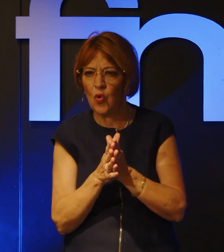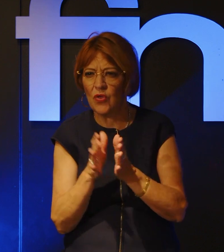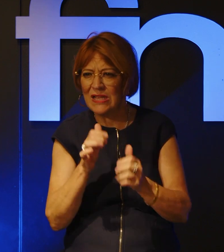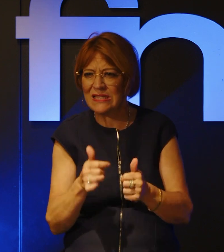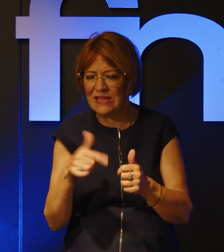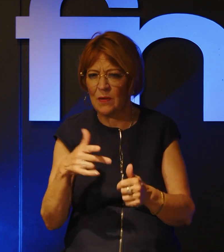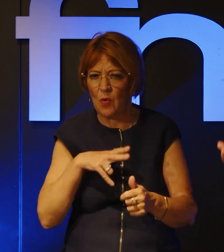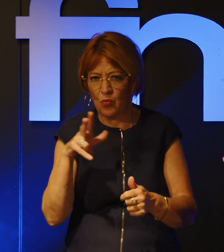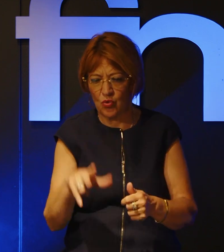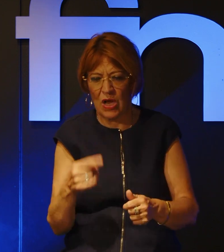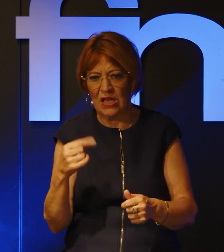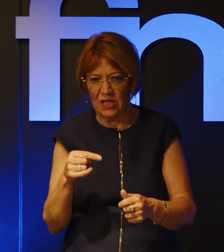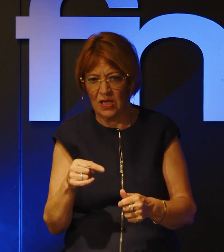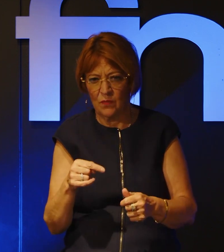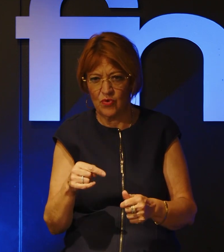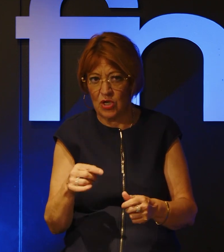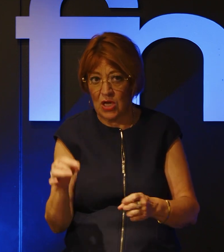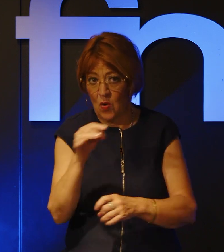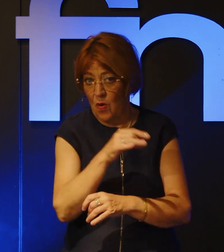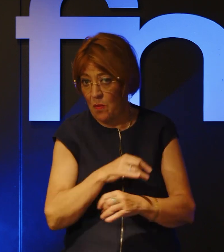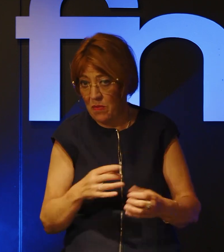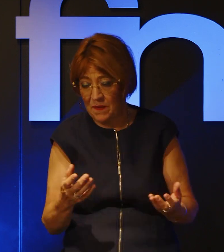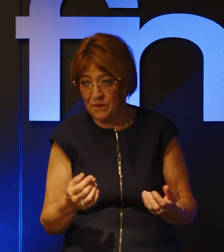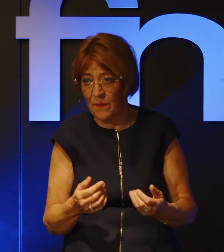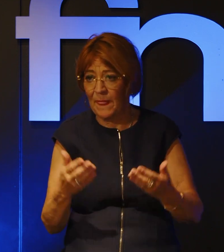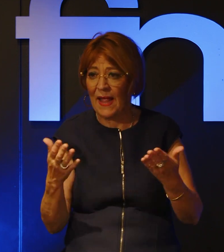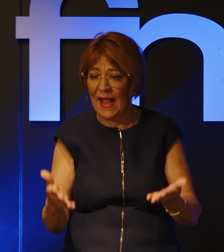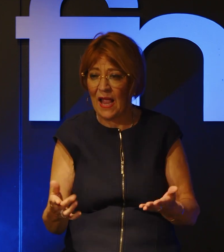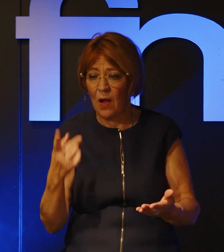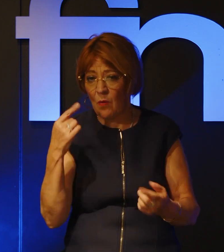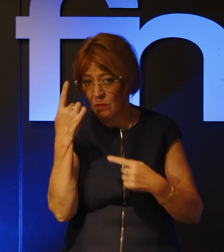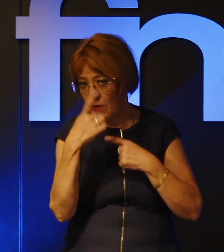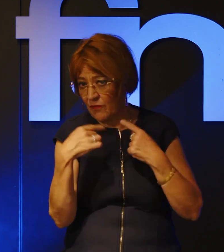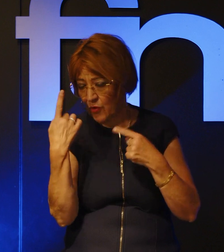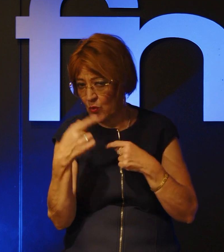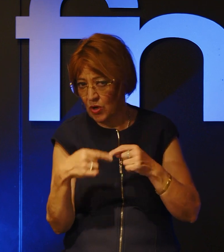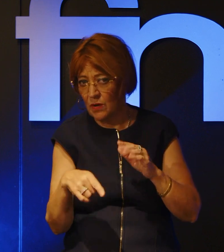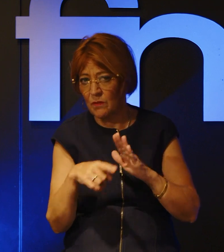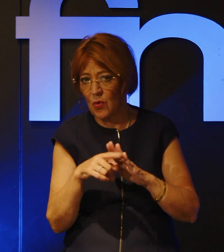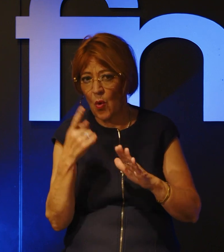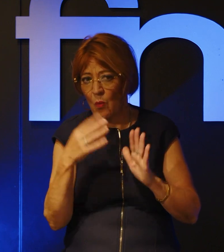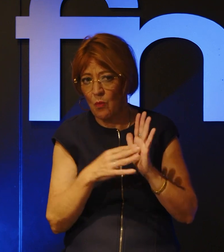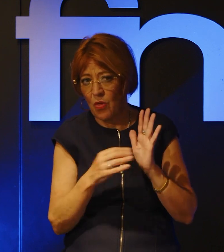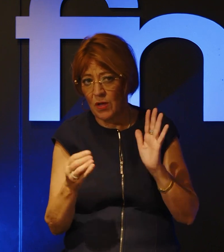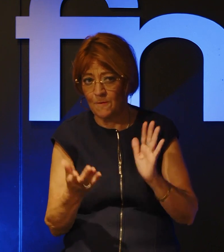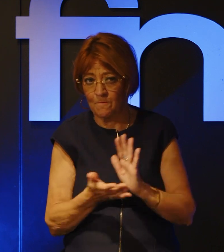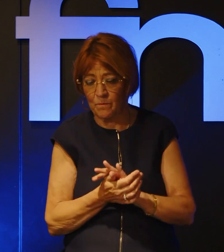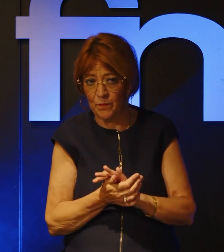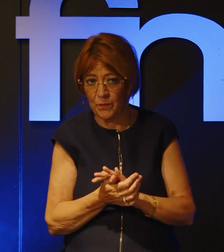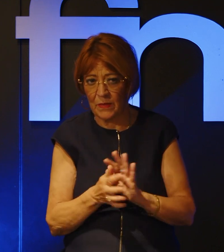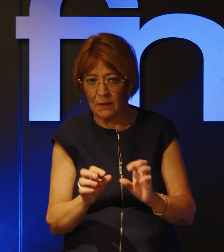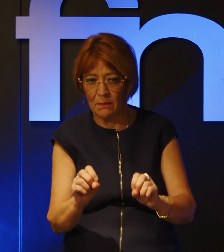temos em Portugal e que temos ao longo ao longo da Europa e que é uma figura uma medida um Canon